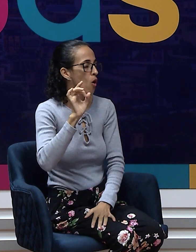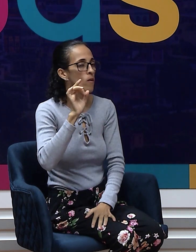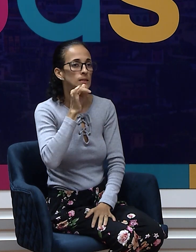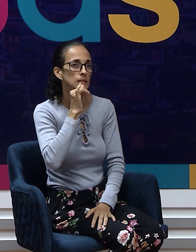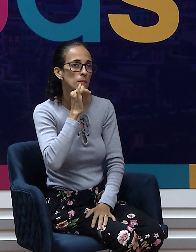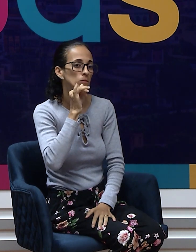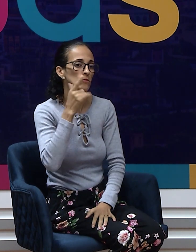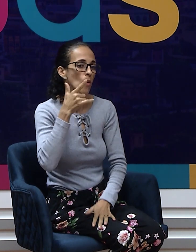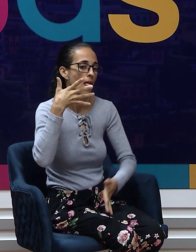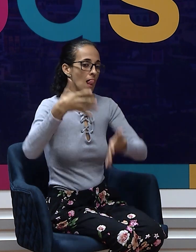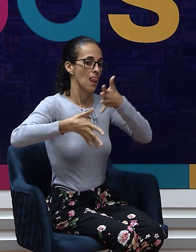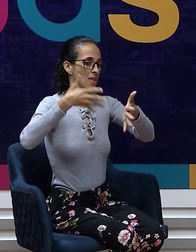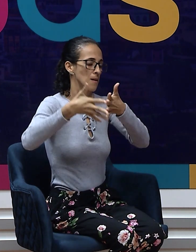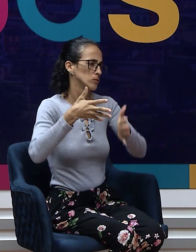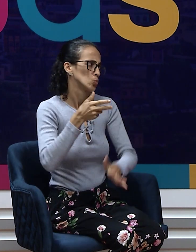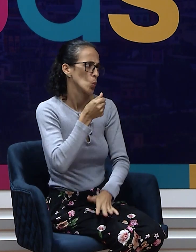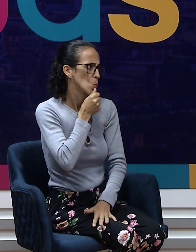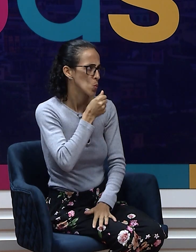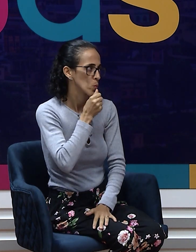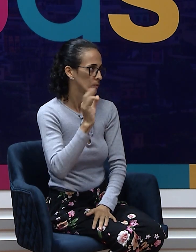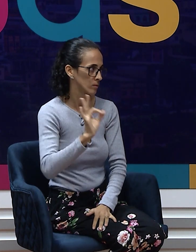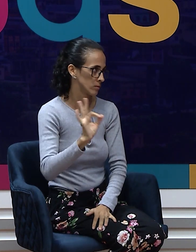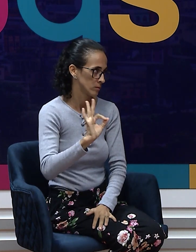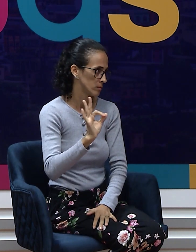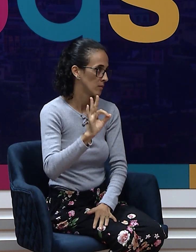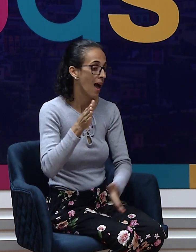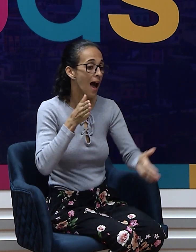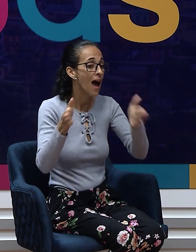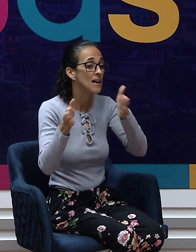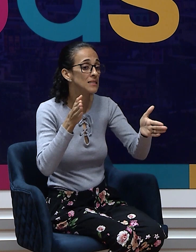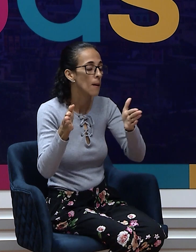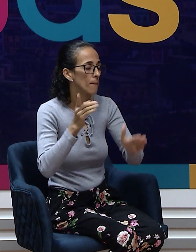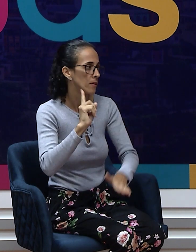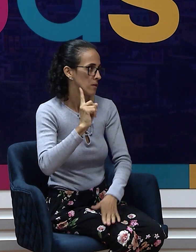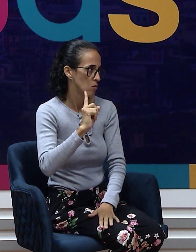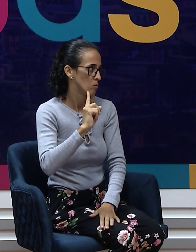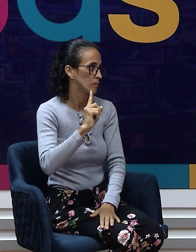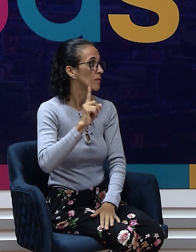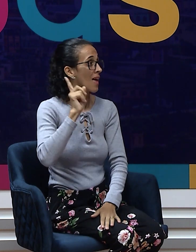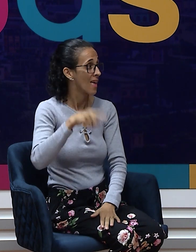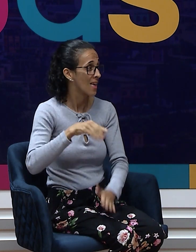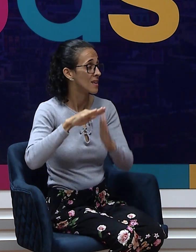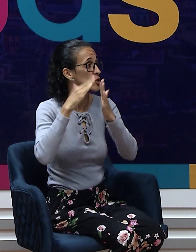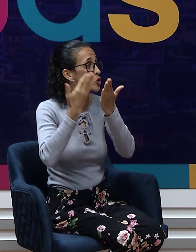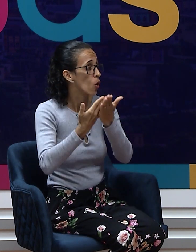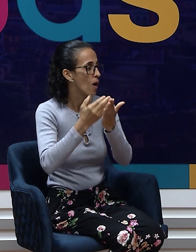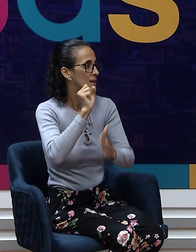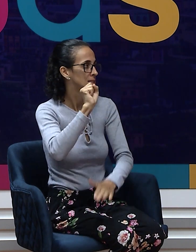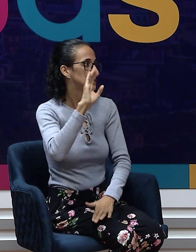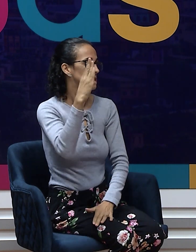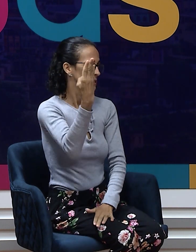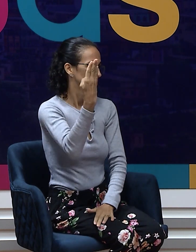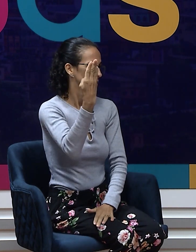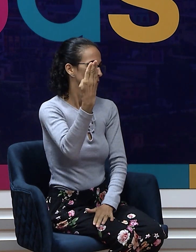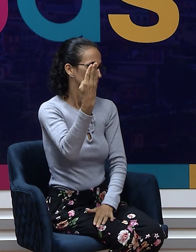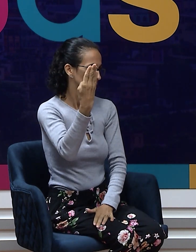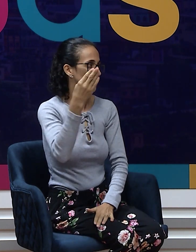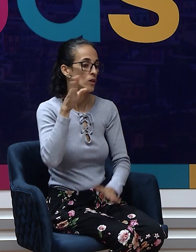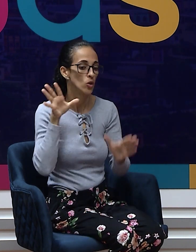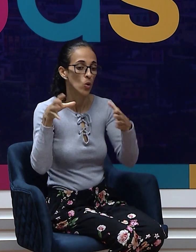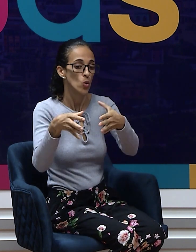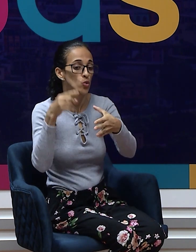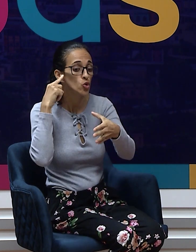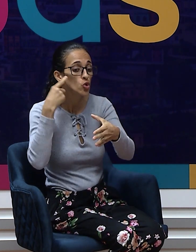nós estudávamos só na escola especial. Não tinha Libras, não tinha tradução e nem acessibilidade. A escola